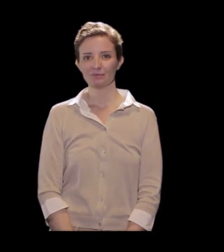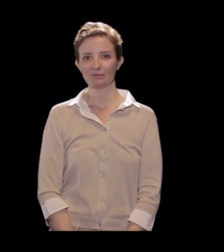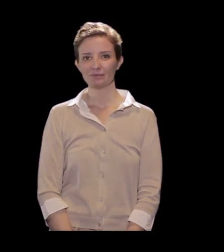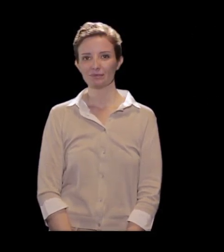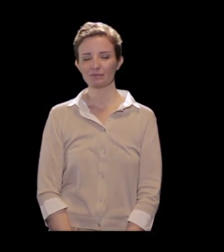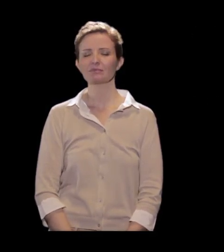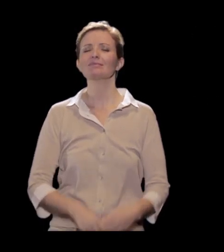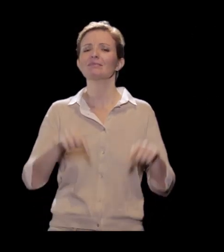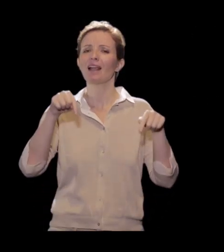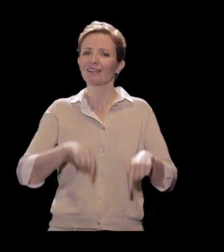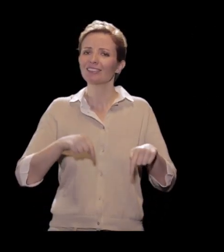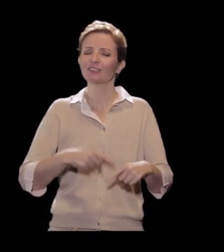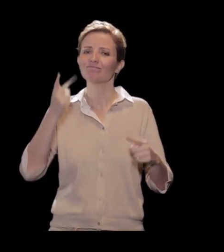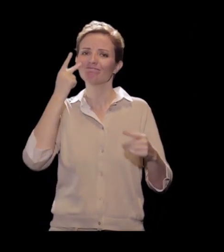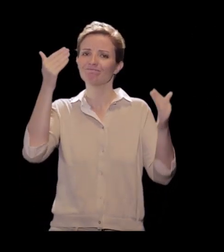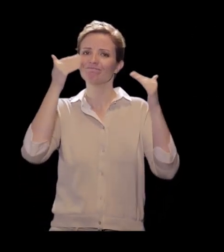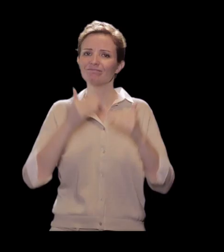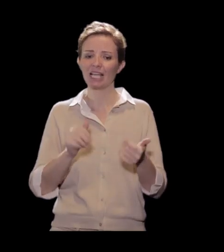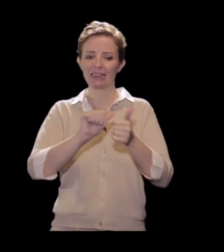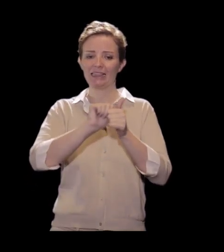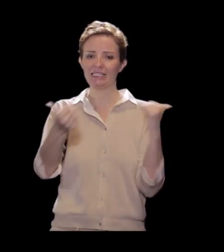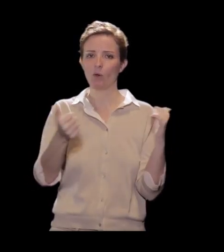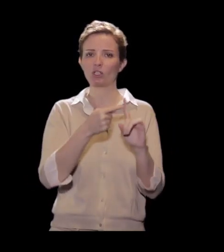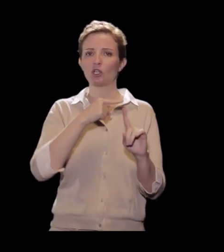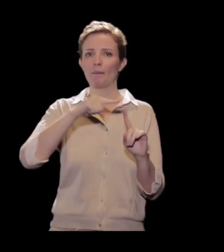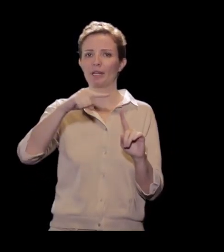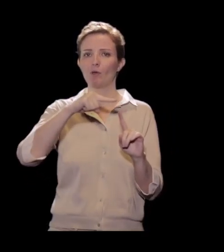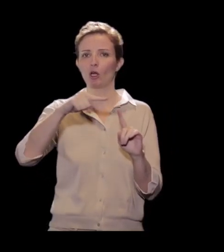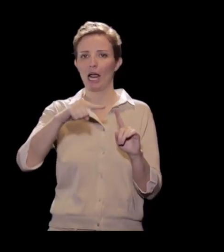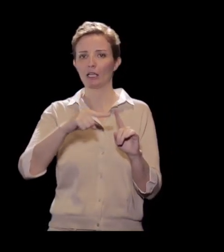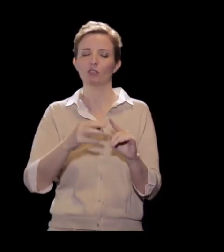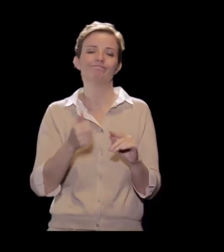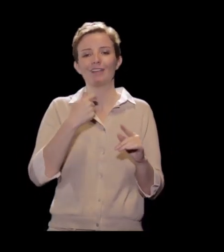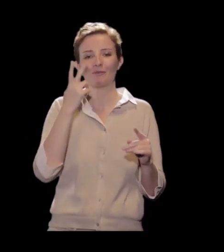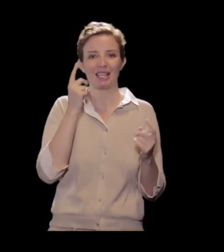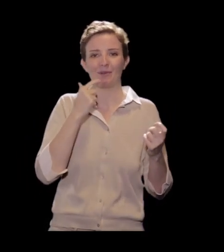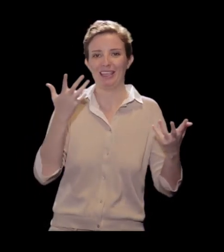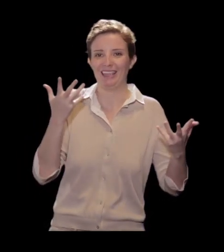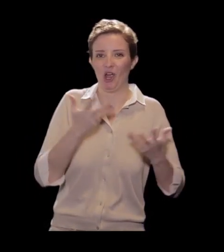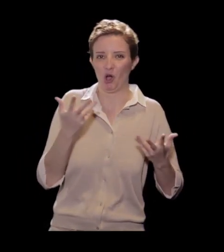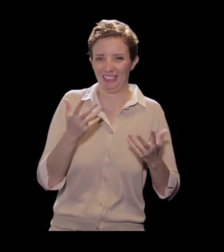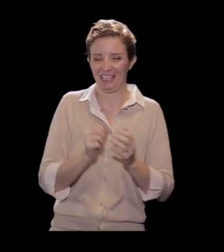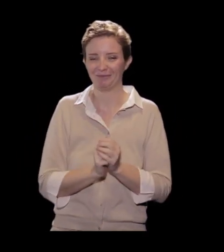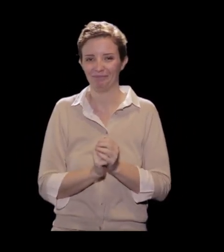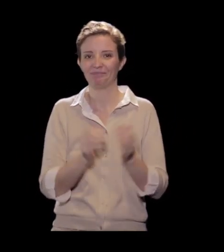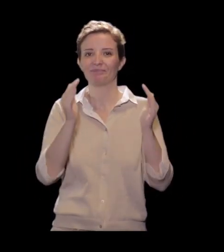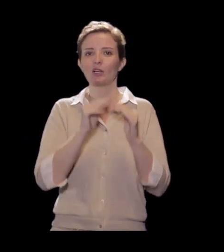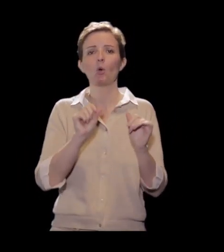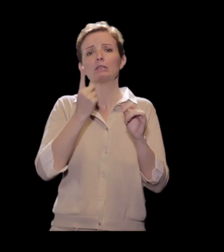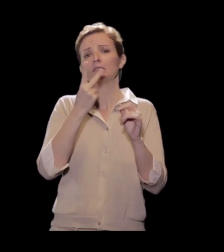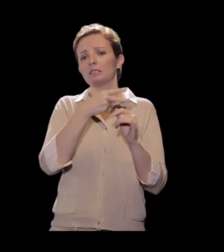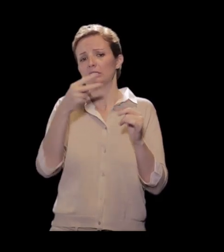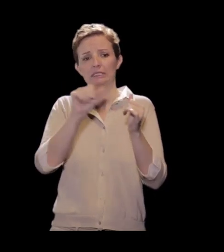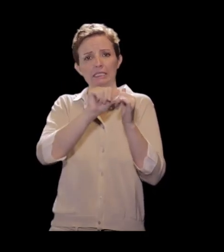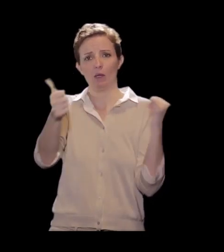passiamo ora a vedere le disequazioni di primo grado che cosa sono intanto le disequazioni di primo grado a una disequazioni in generale è